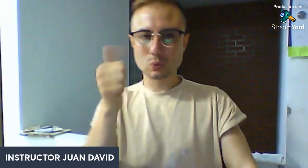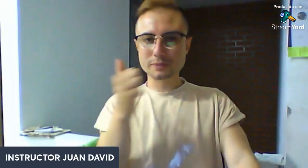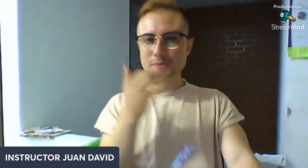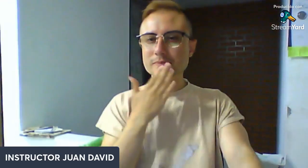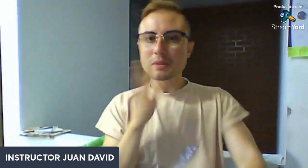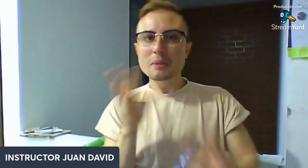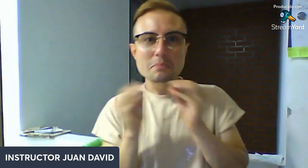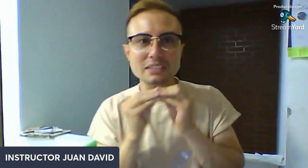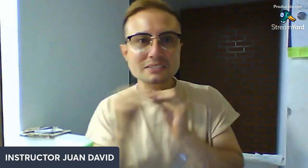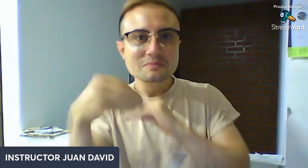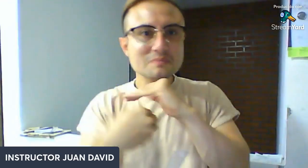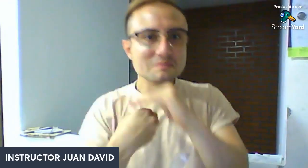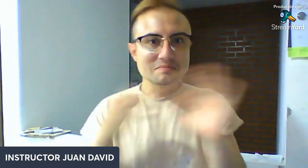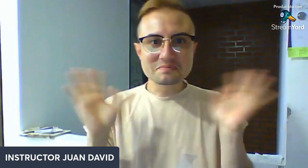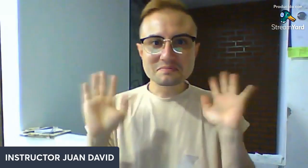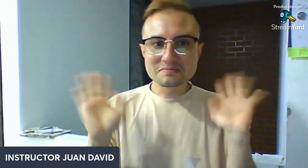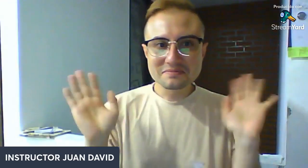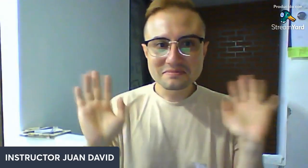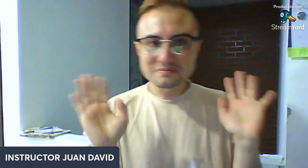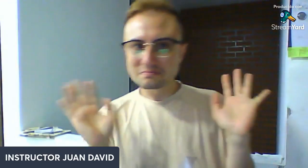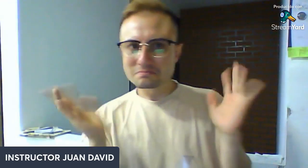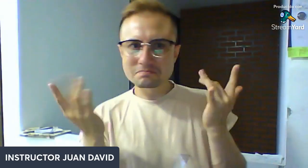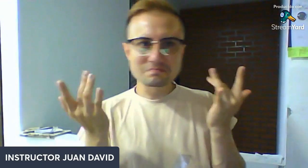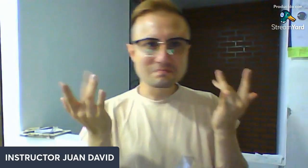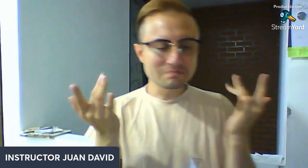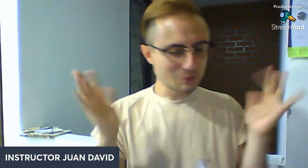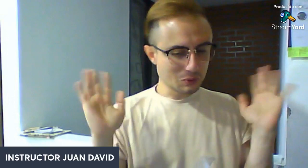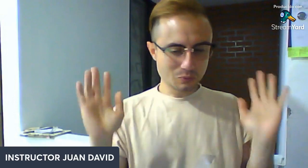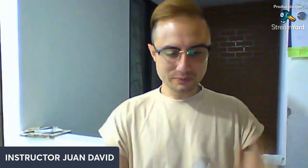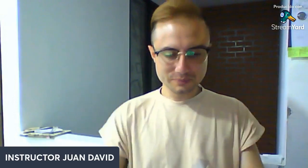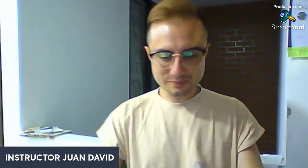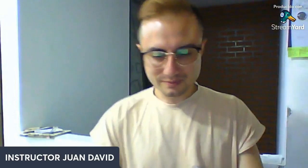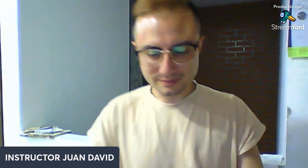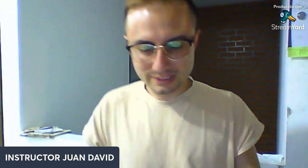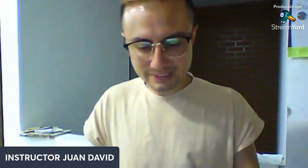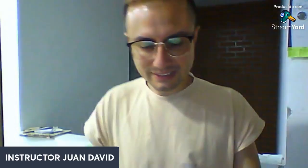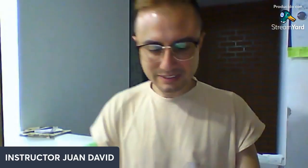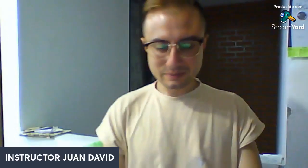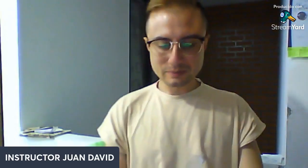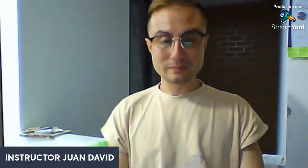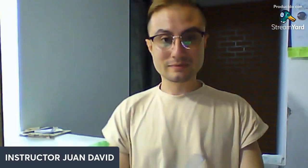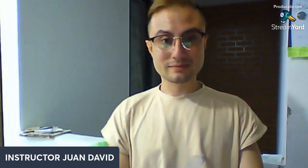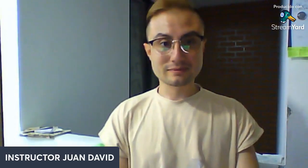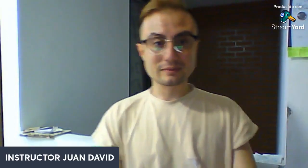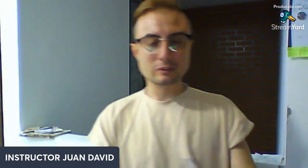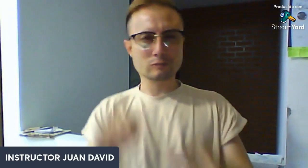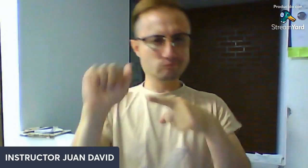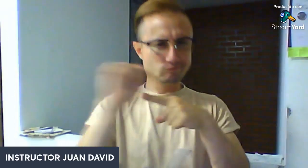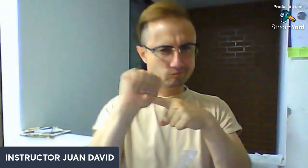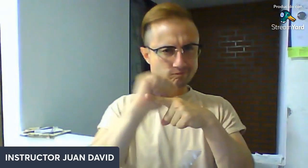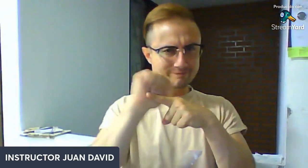Listo, muy bien. Vamos con otro. Bueno, no sé si alguien más quiere ingresar a participar. Si no, bueno, voy con otro.